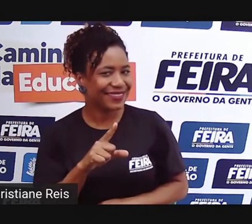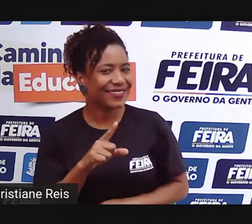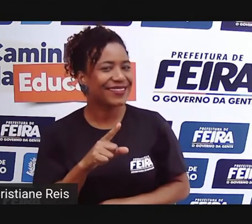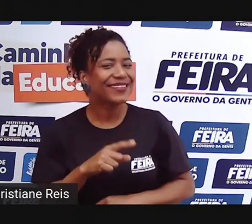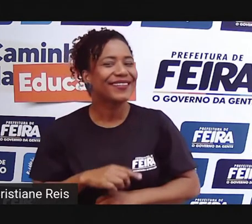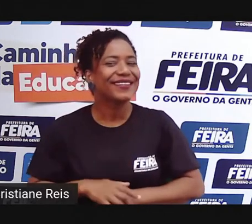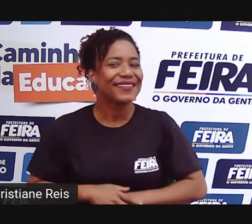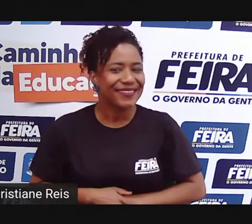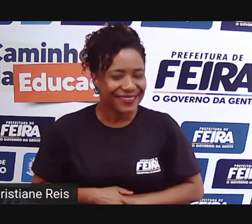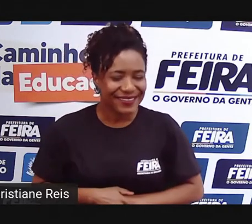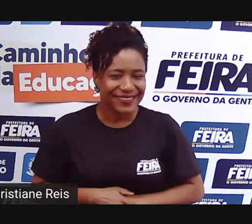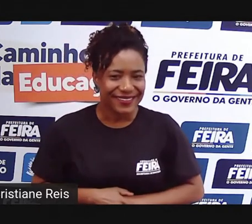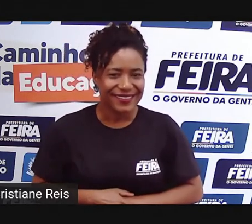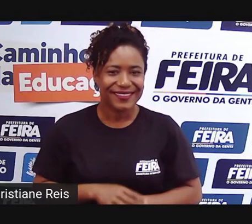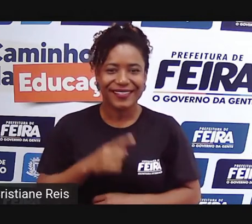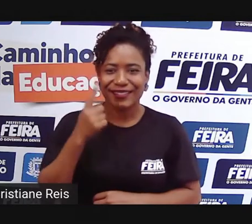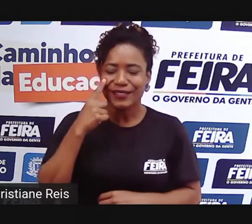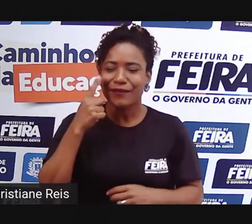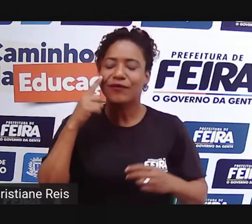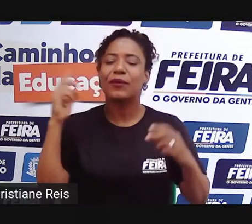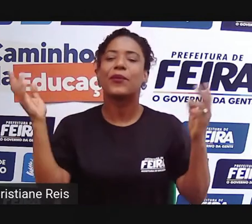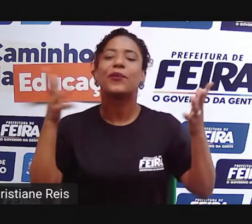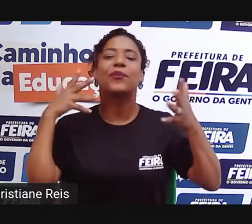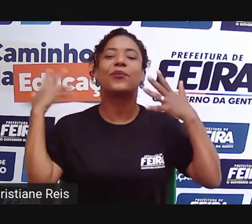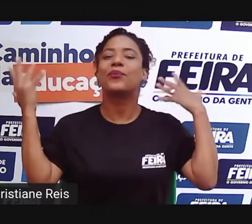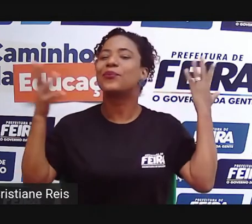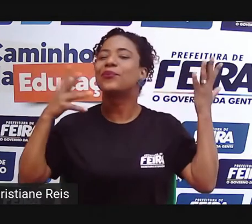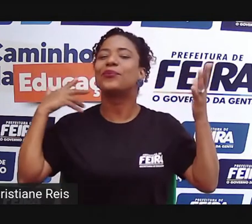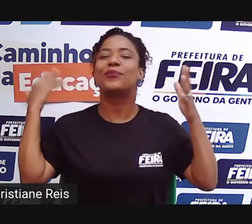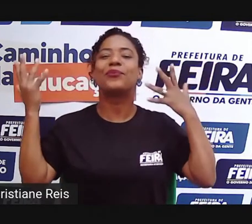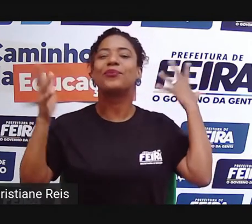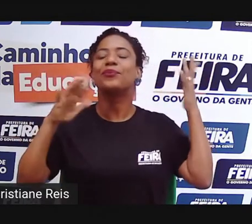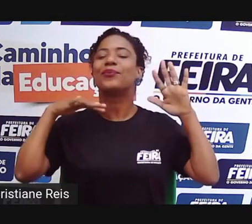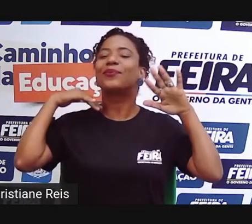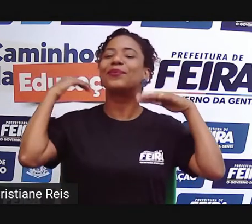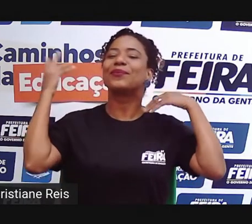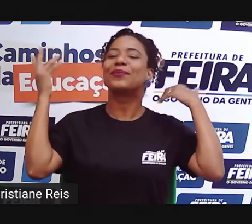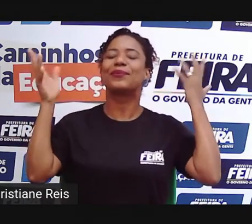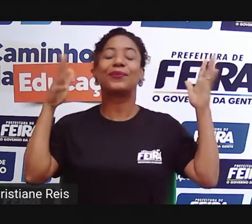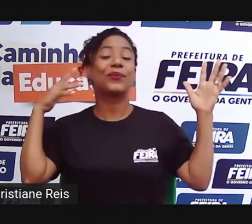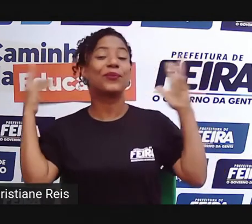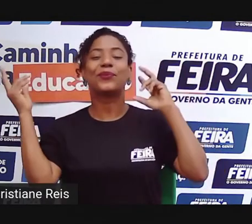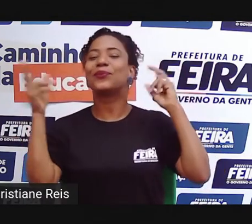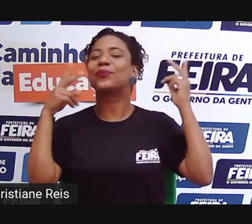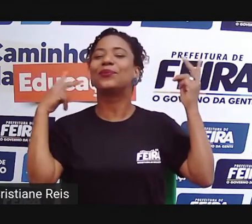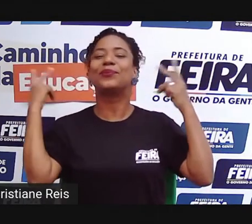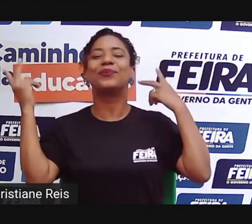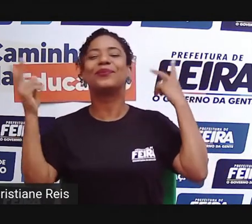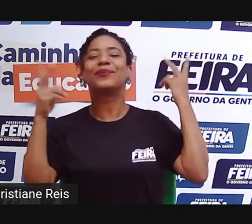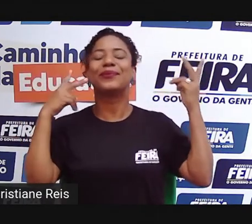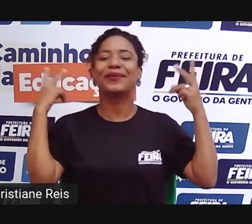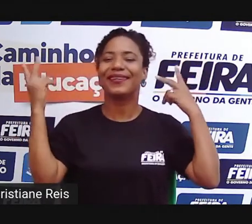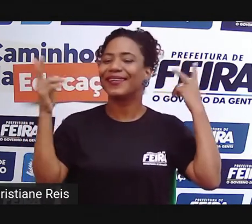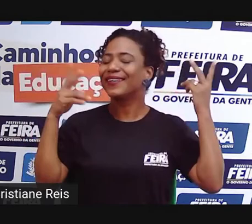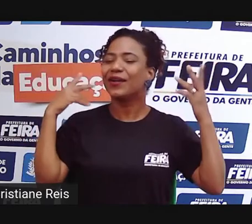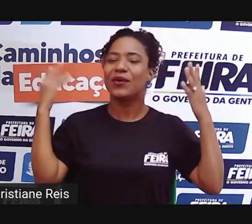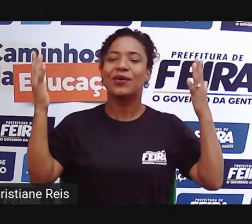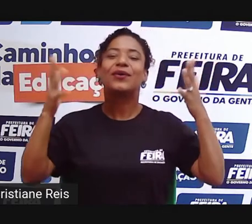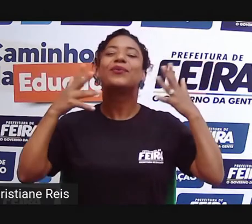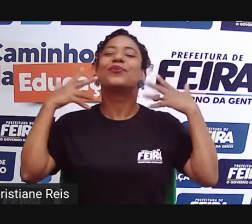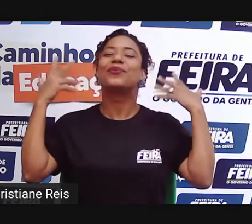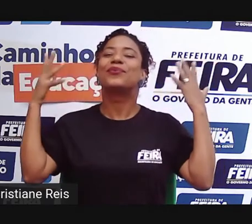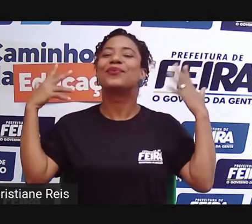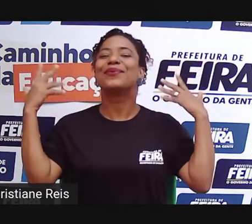aqui já sentiu o cabelo balançando? Isso! Aquela brisa boa que bate no